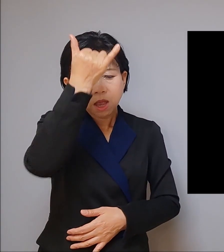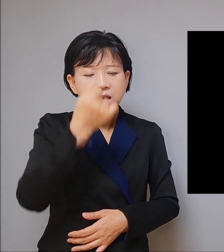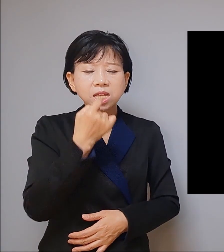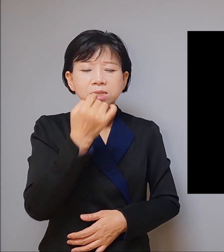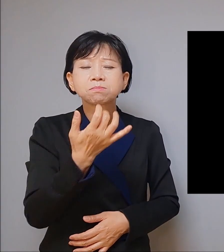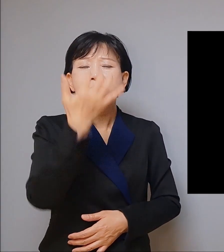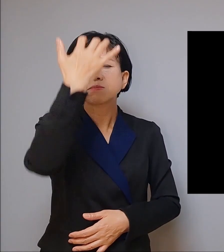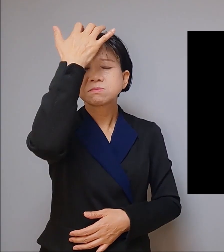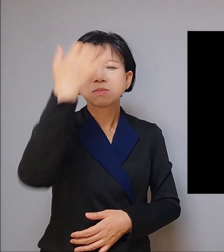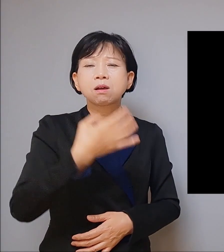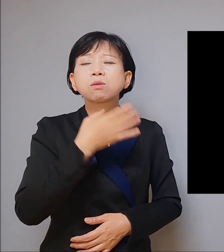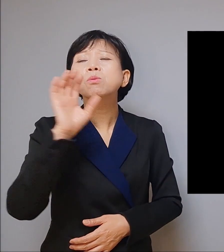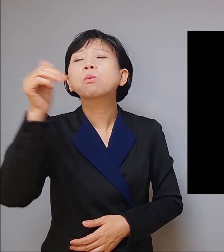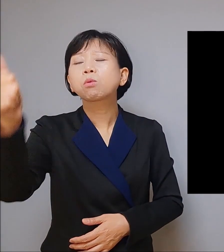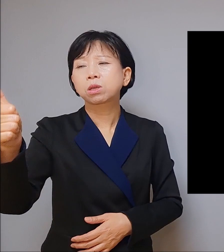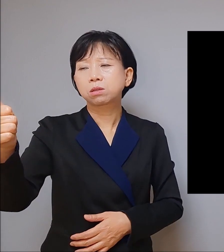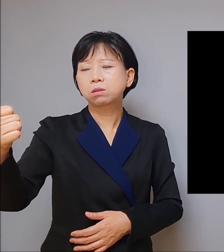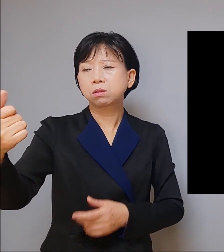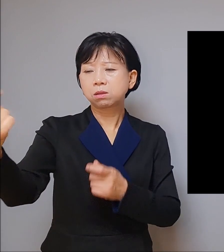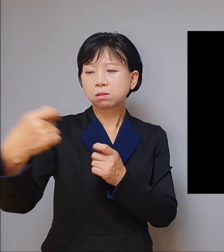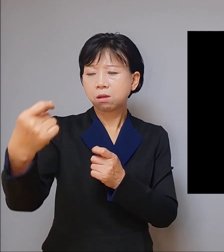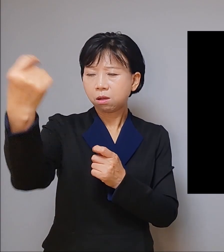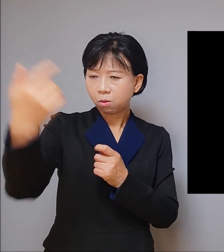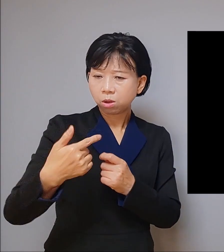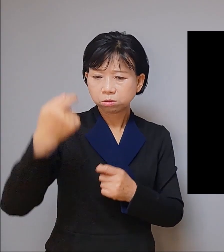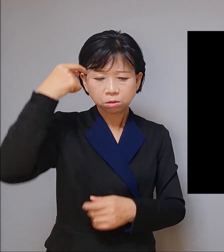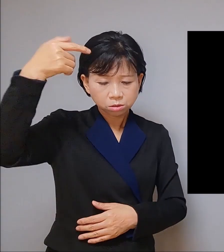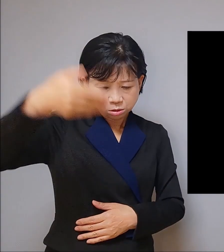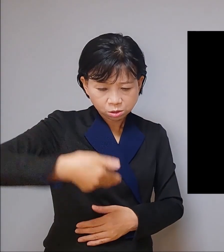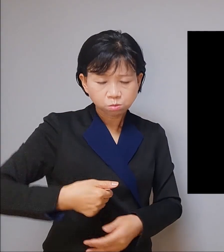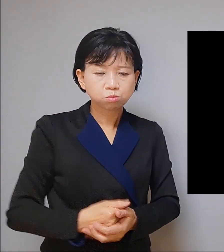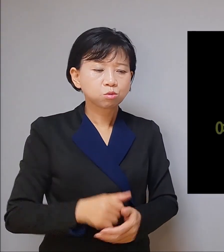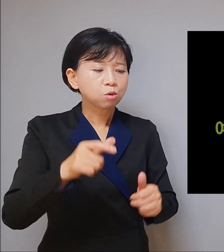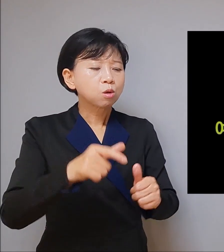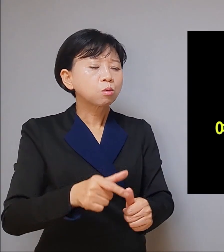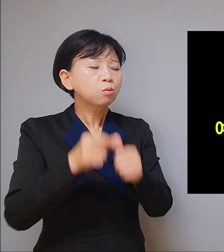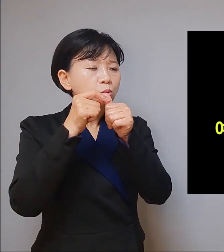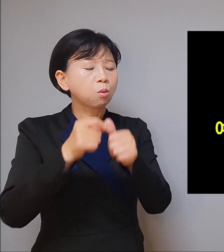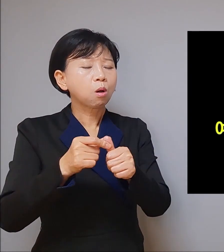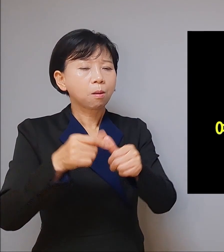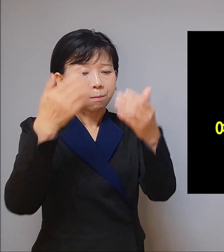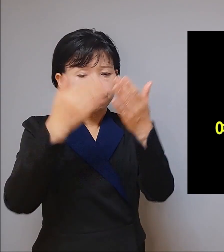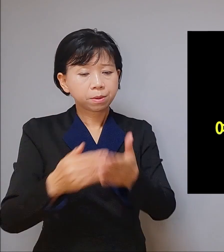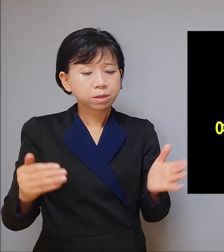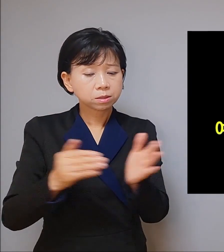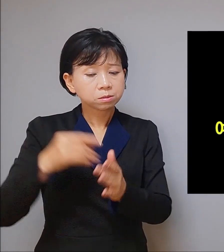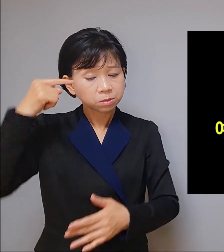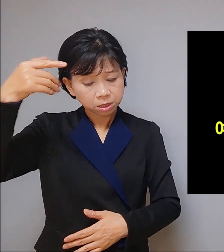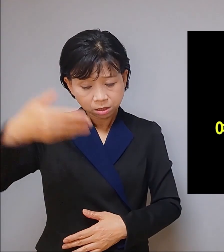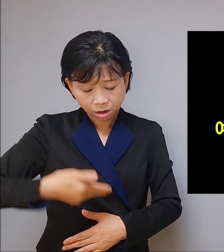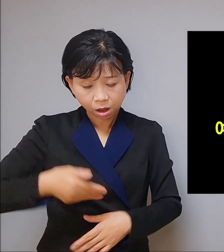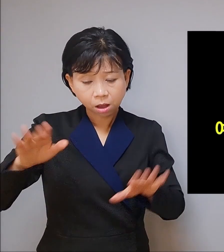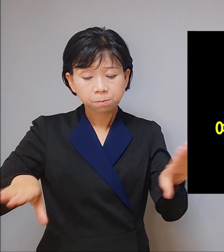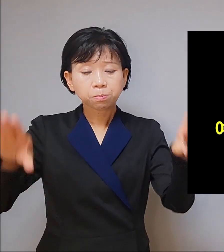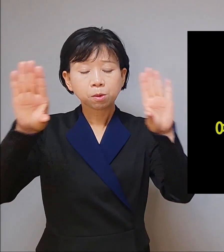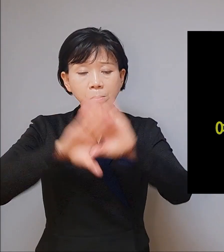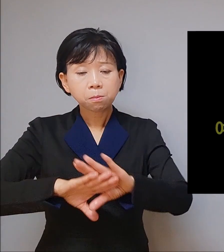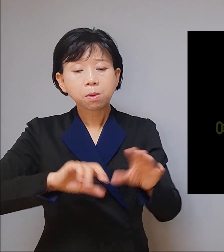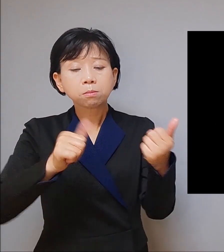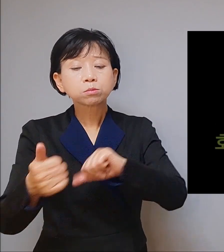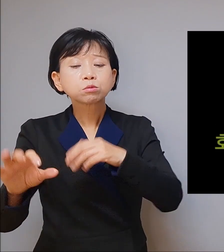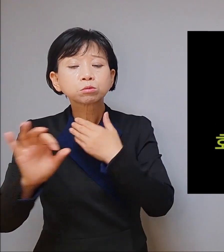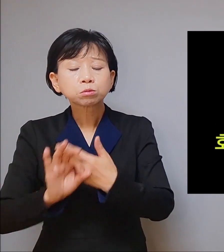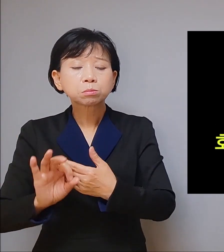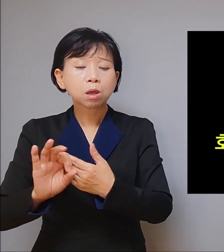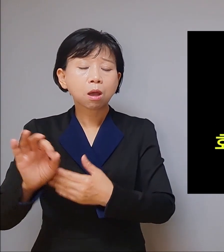저에게 다가와 묻더라고요. 구원 받으셨습니까? 오늘 밤 죽는다면 천국에 가시겠습니까? 그 노인의 말을